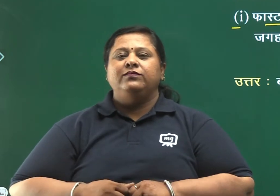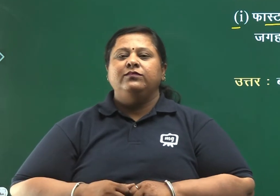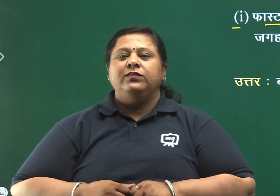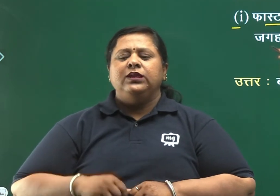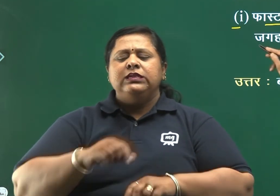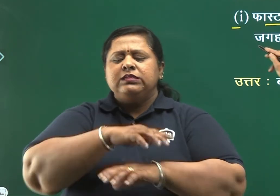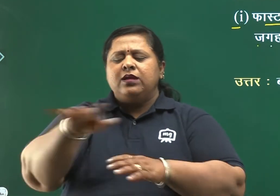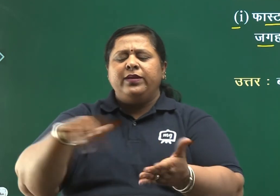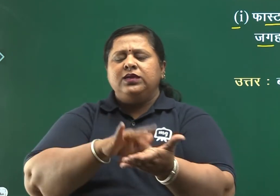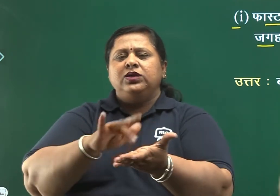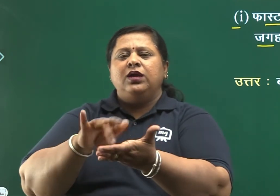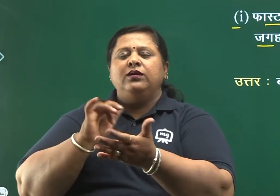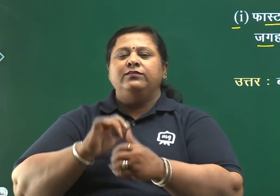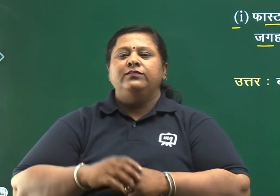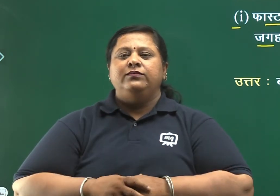सभी जगह